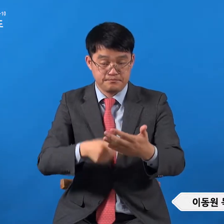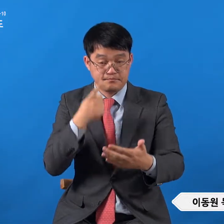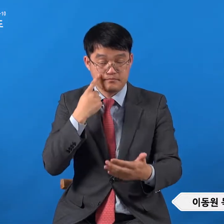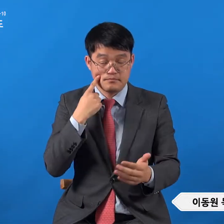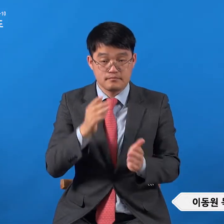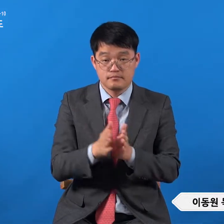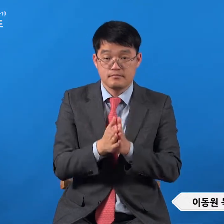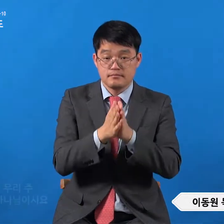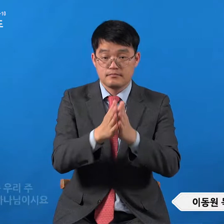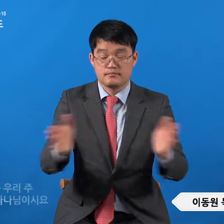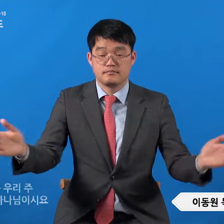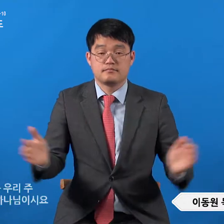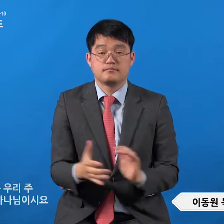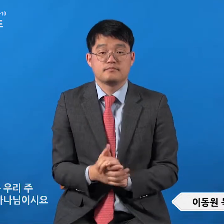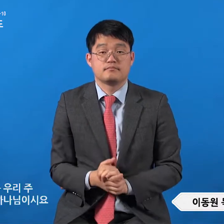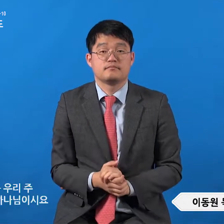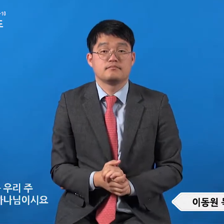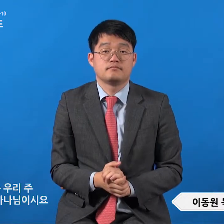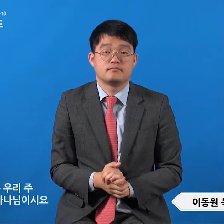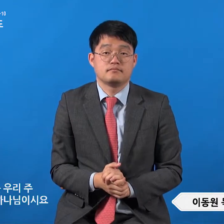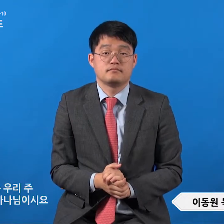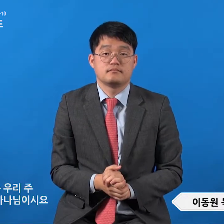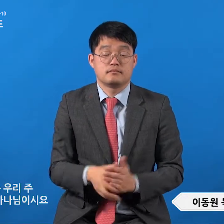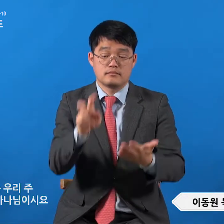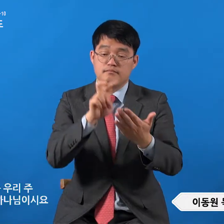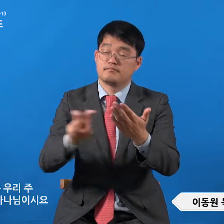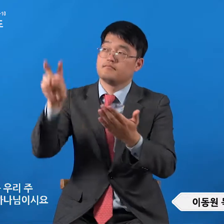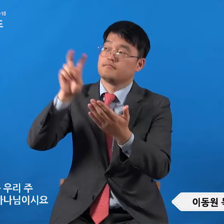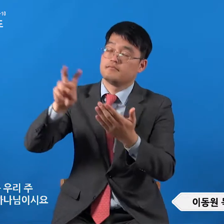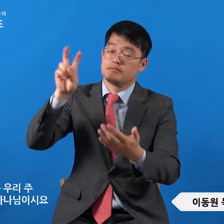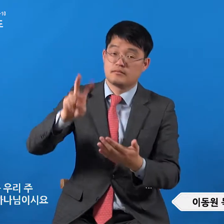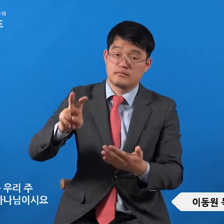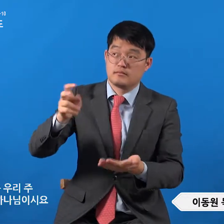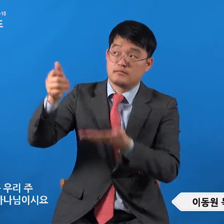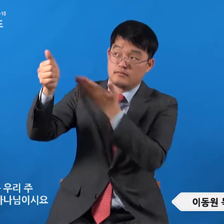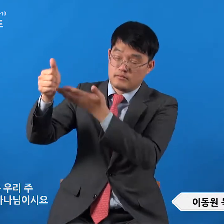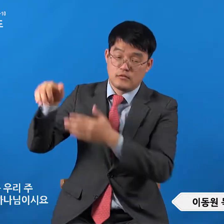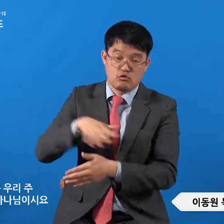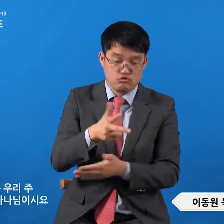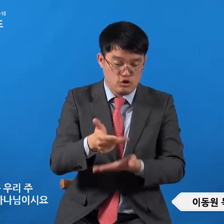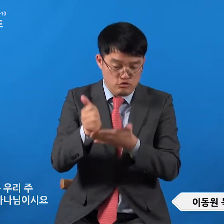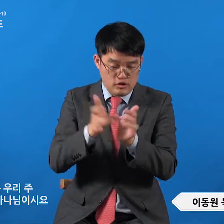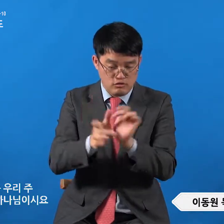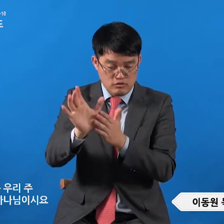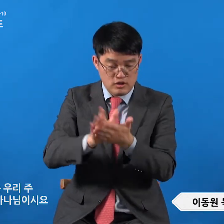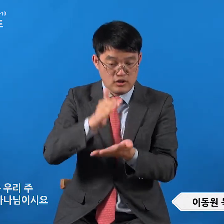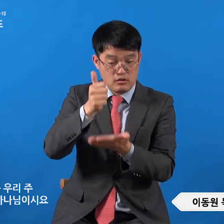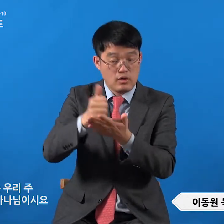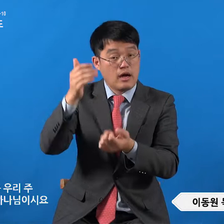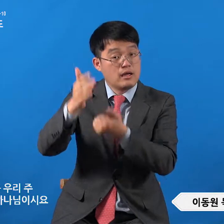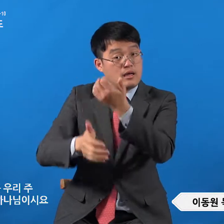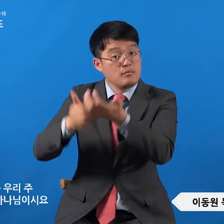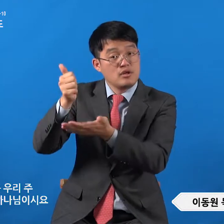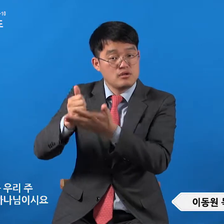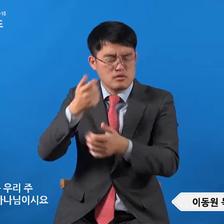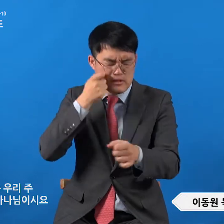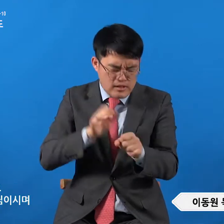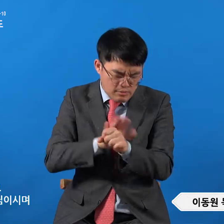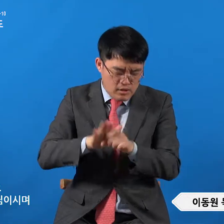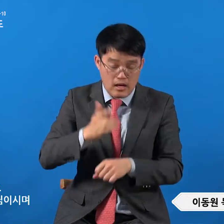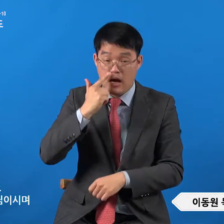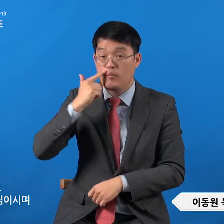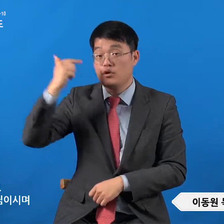본문 3절 다 같이 시작. 찬송하리로다. 그는 우리 주 예수 그리스도의 하나님이시요